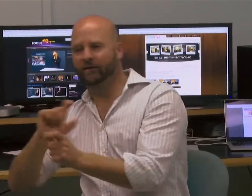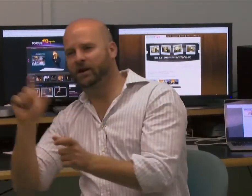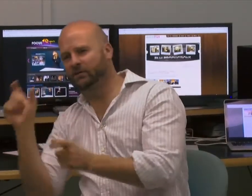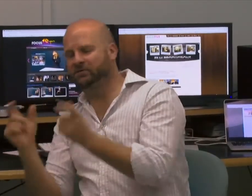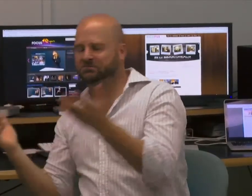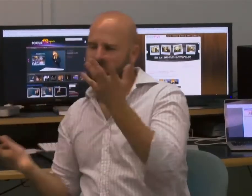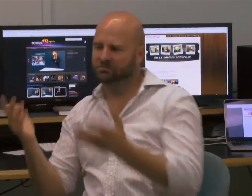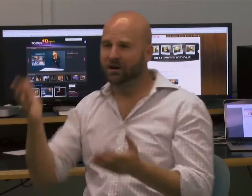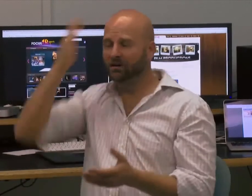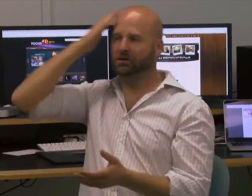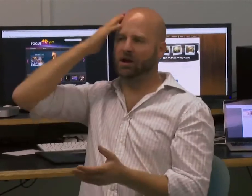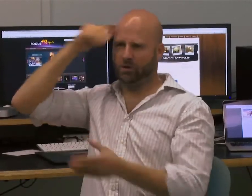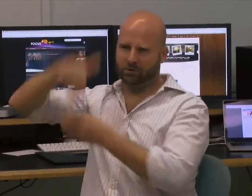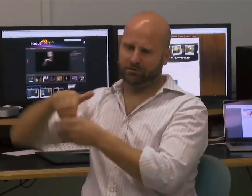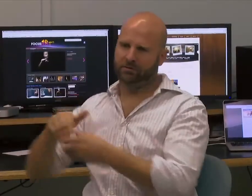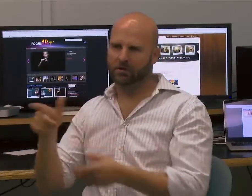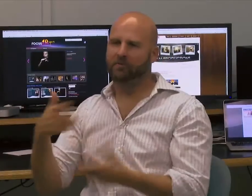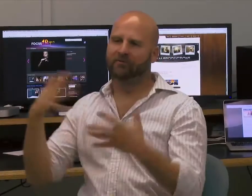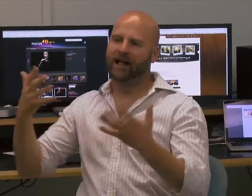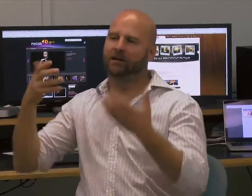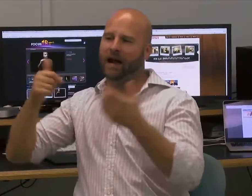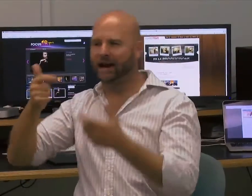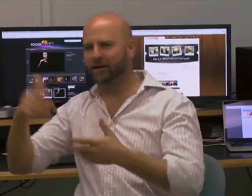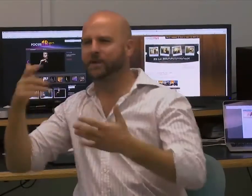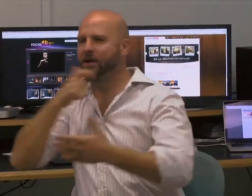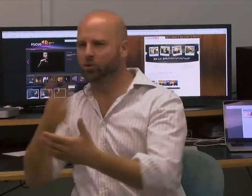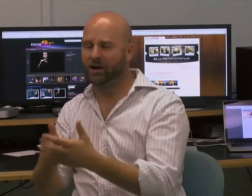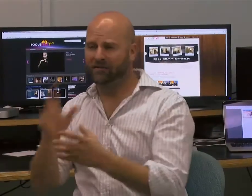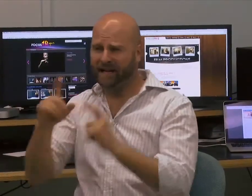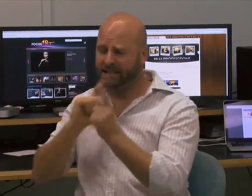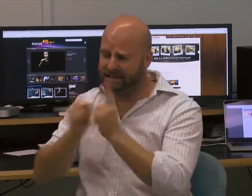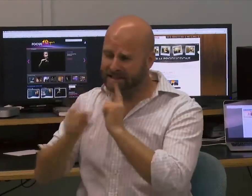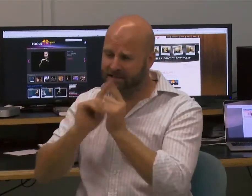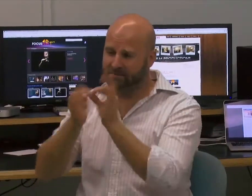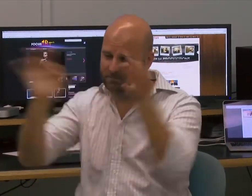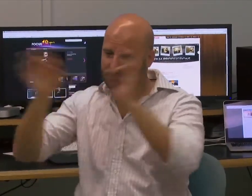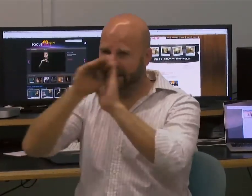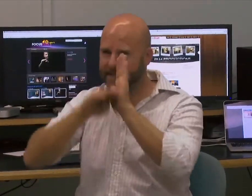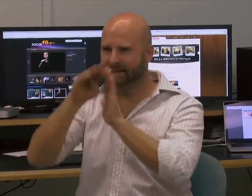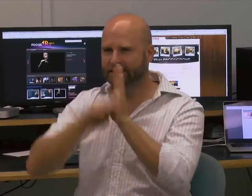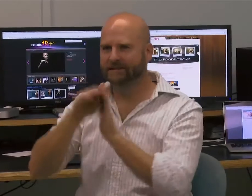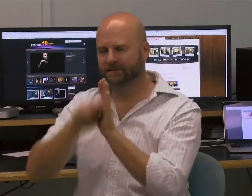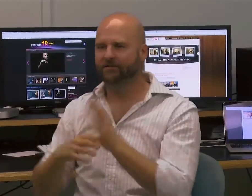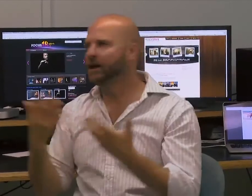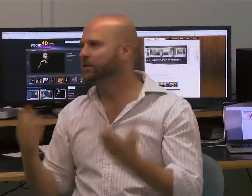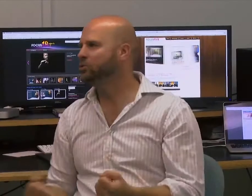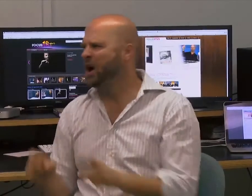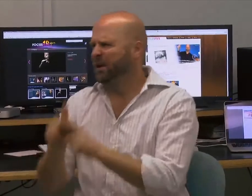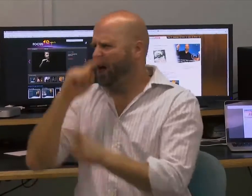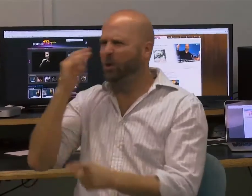viele Fremdwörter drin, lange Sätze und so. Da hatten wir vielleicht schon ein bisschen Mühe, den Untertitel zu folgen.